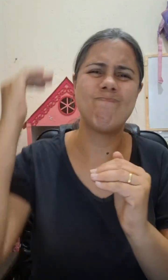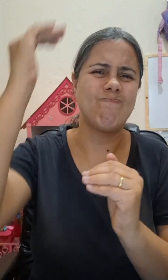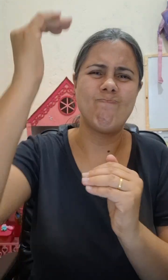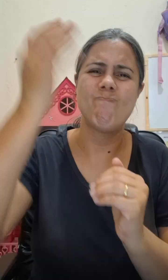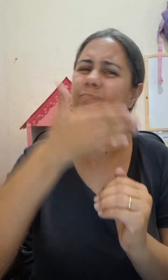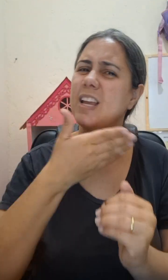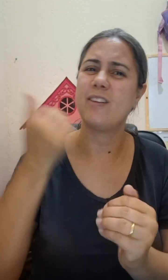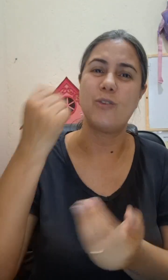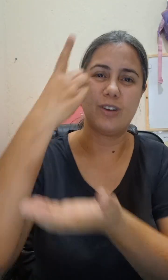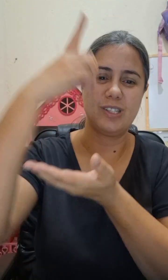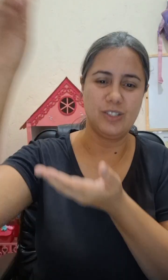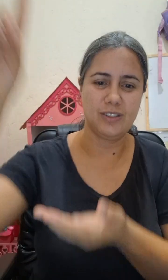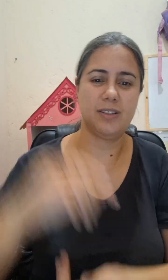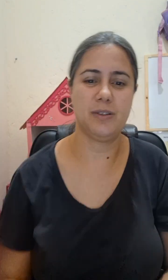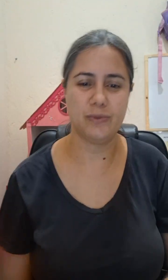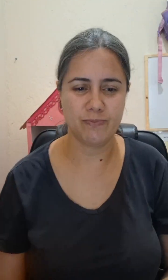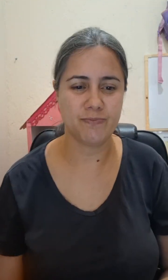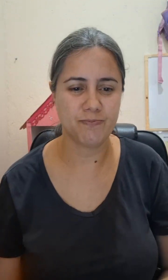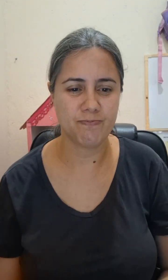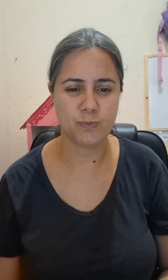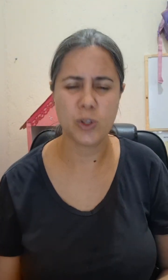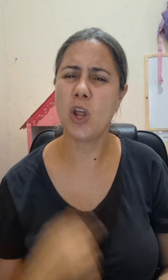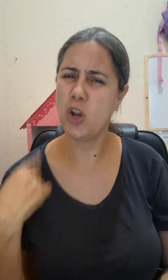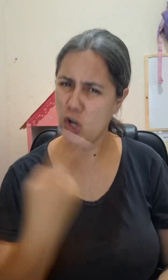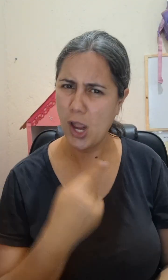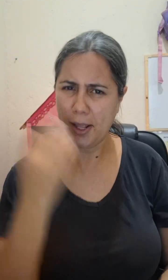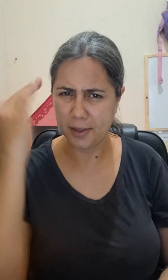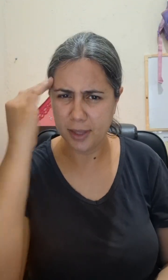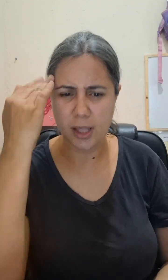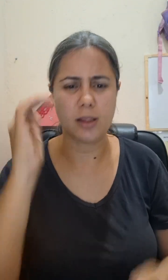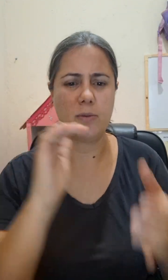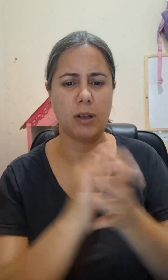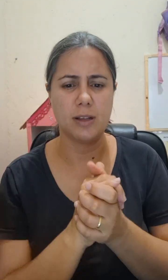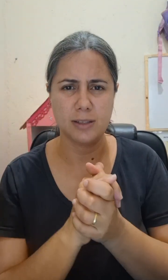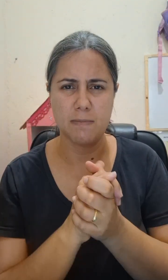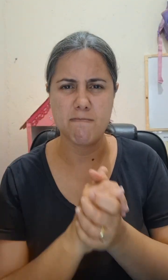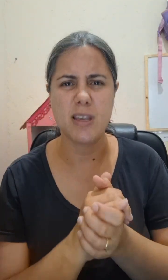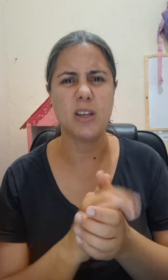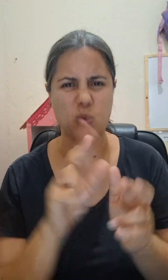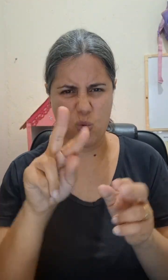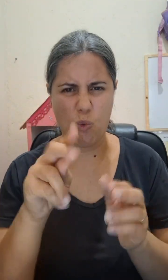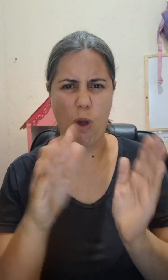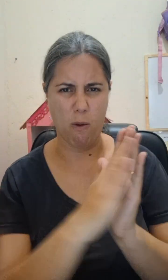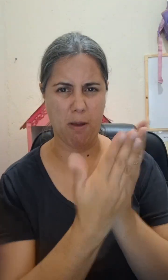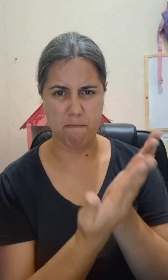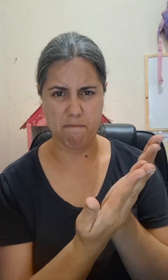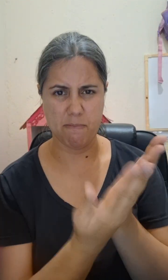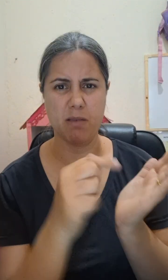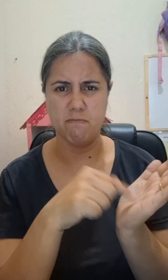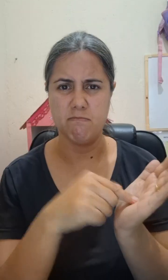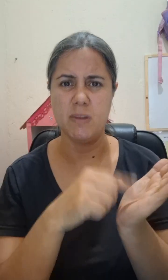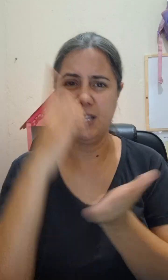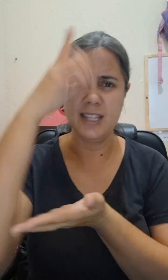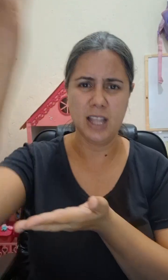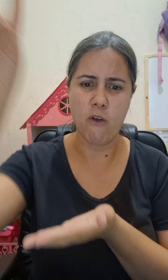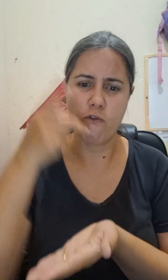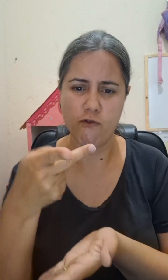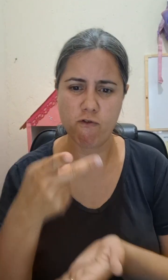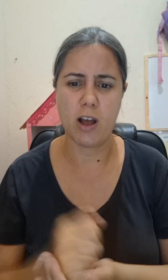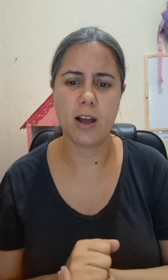dele, específico dele, mais elevado e melhor. Para compreendermos o casamento, igual